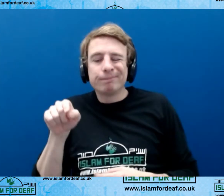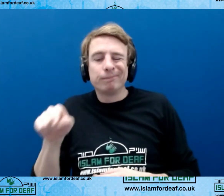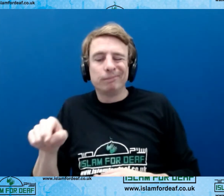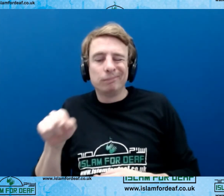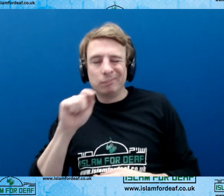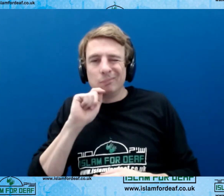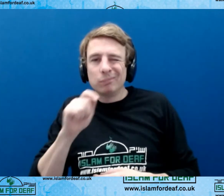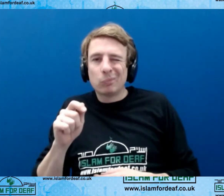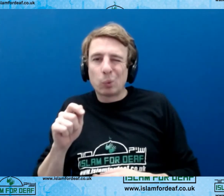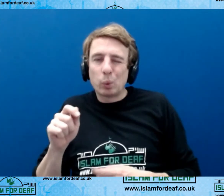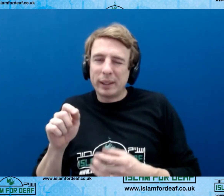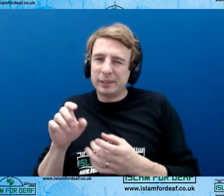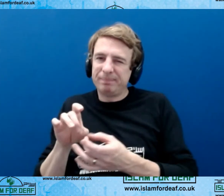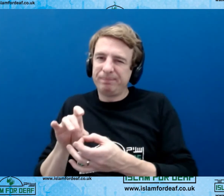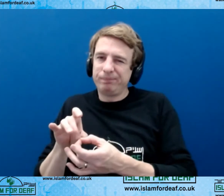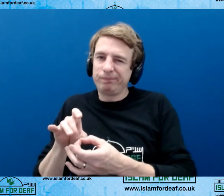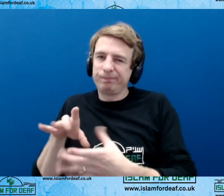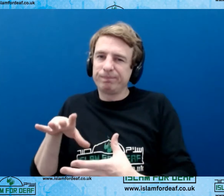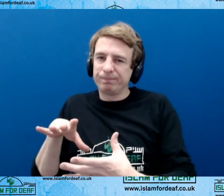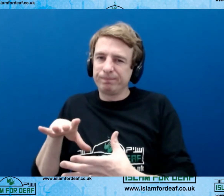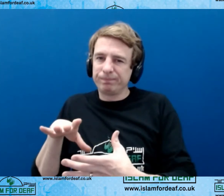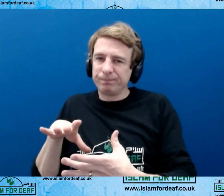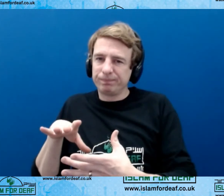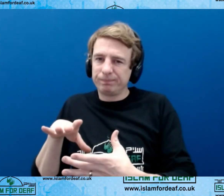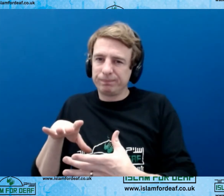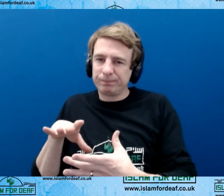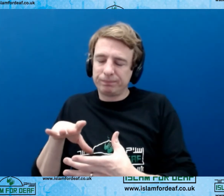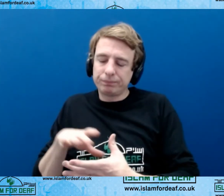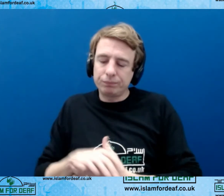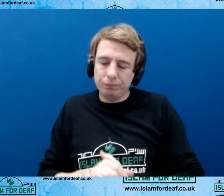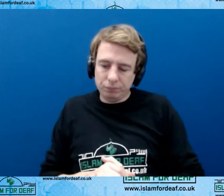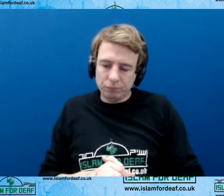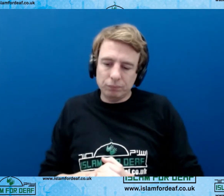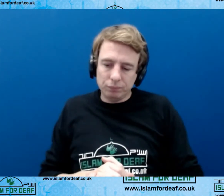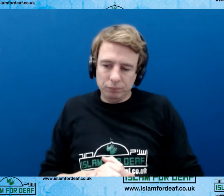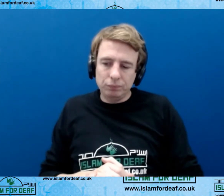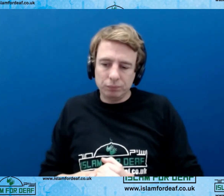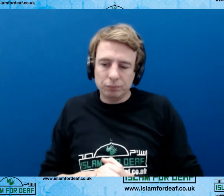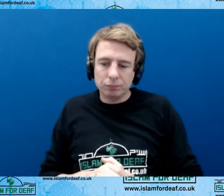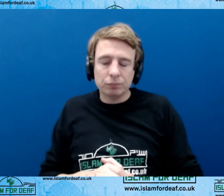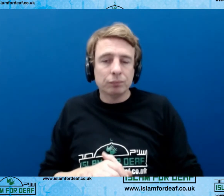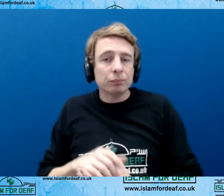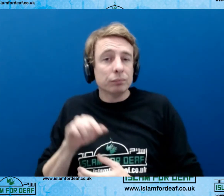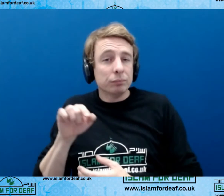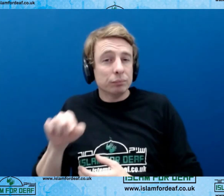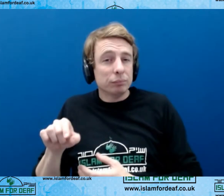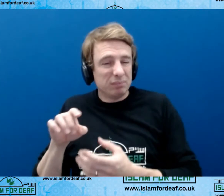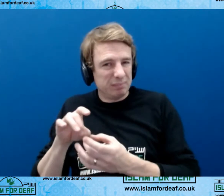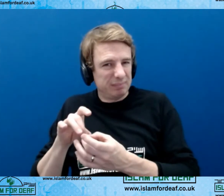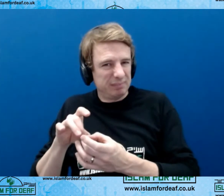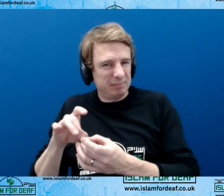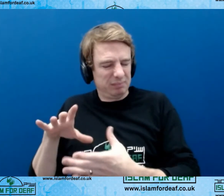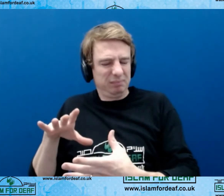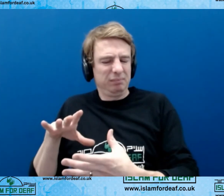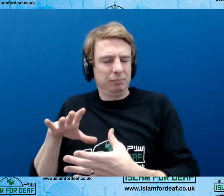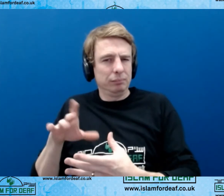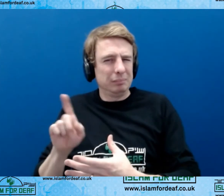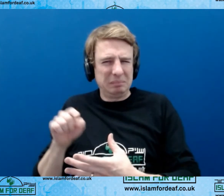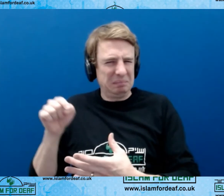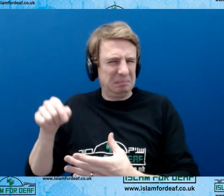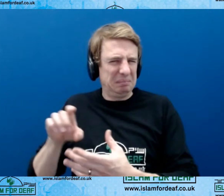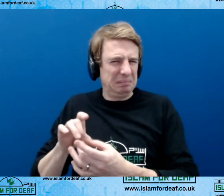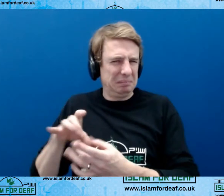ومقطوع كذلك من الذكر الحسن. I cut off from prosperity, and also cut off